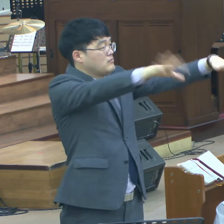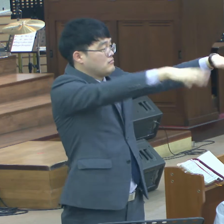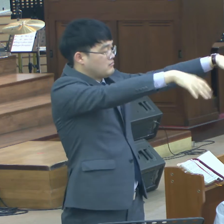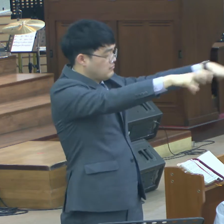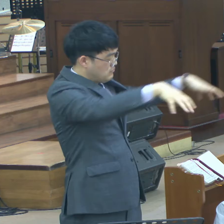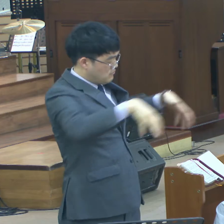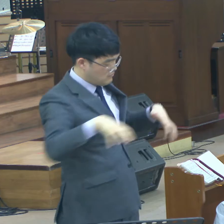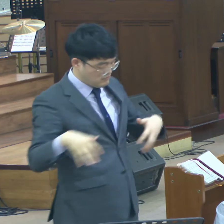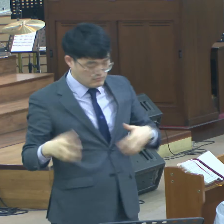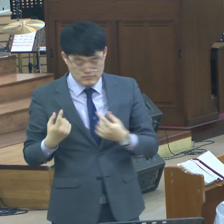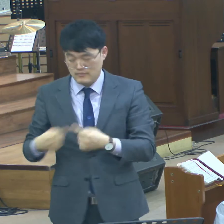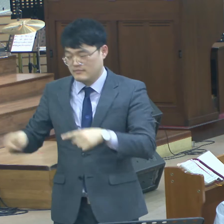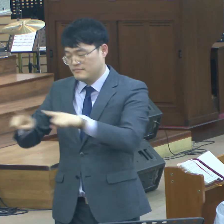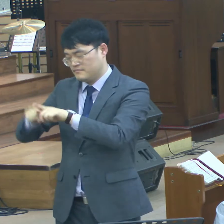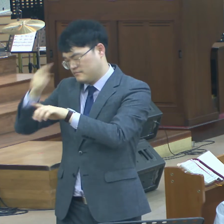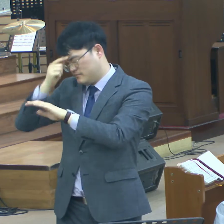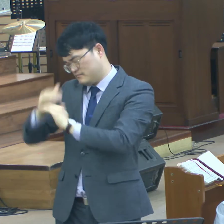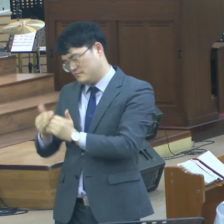그런데